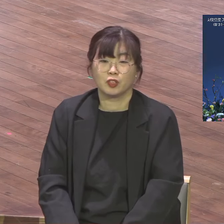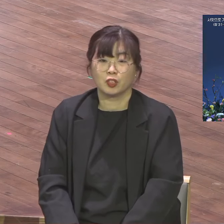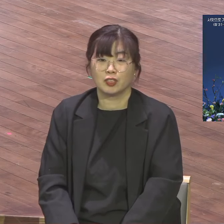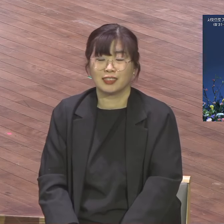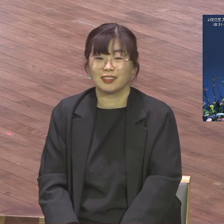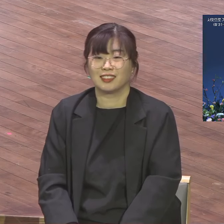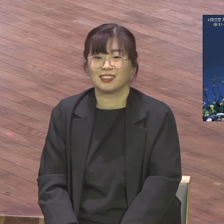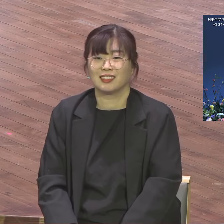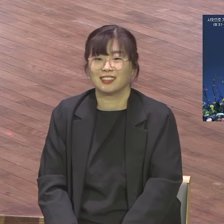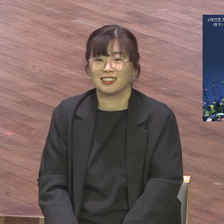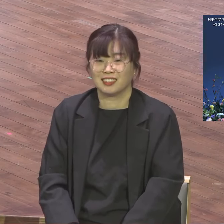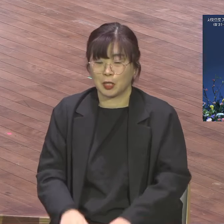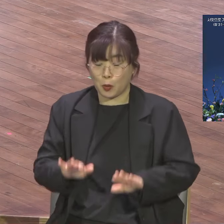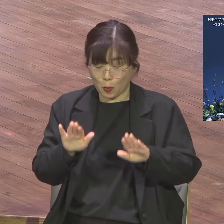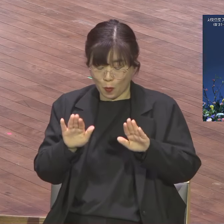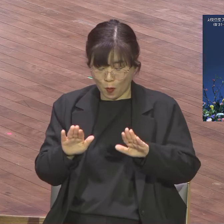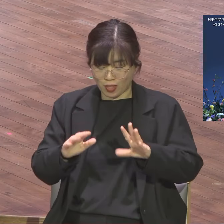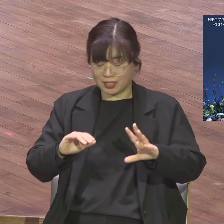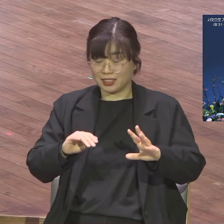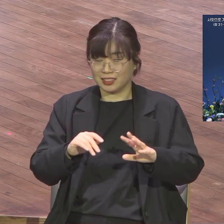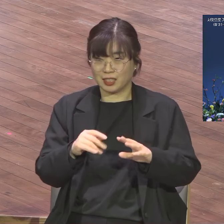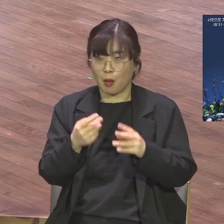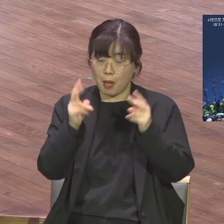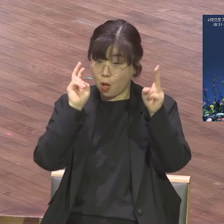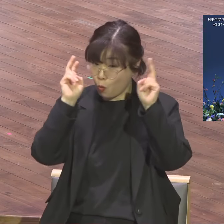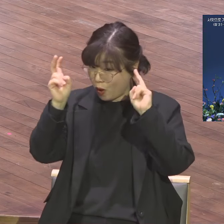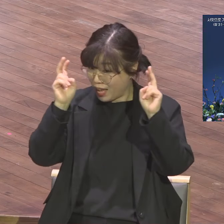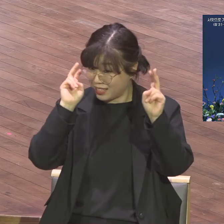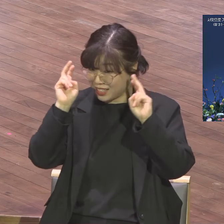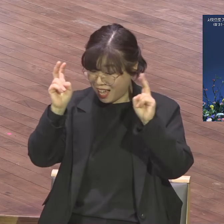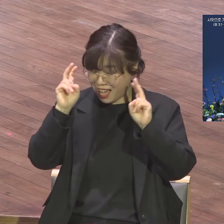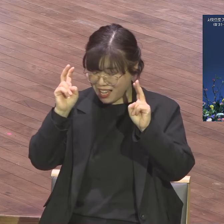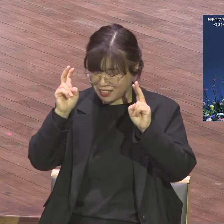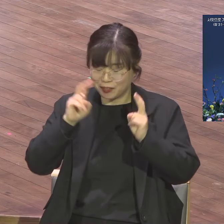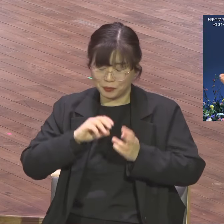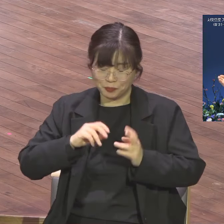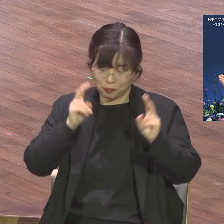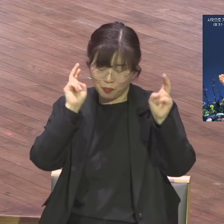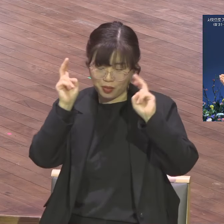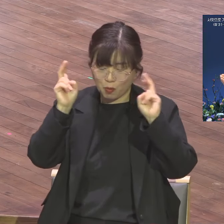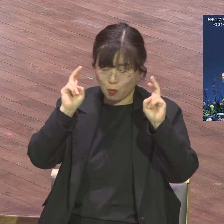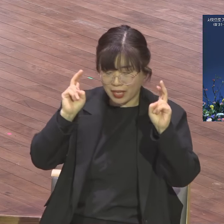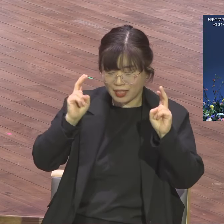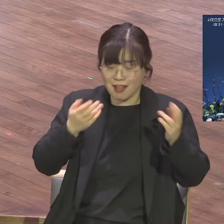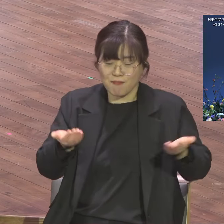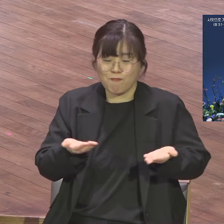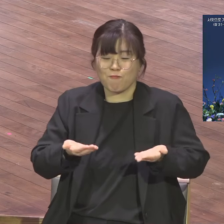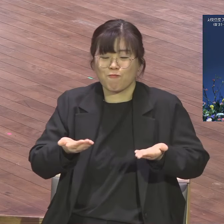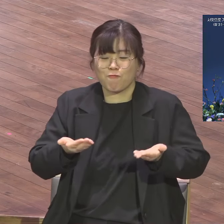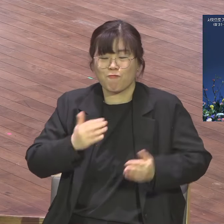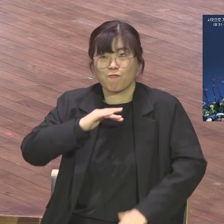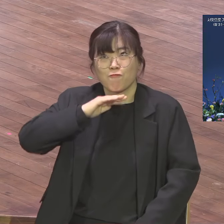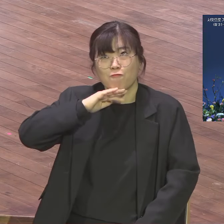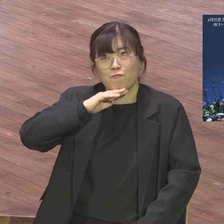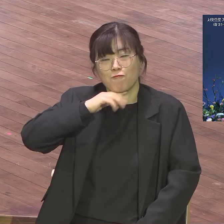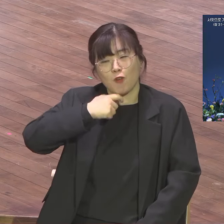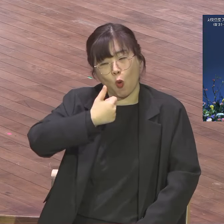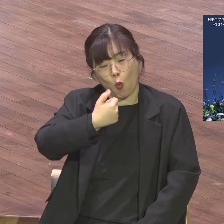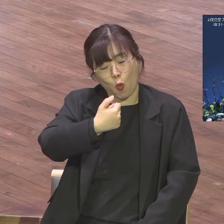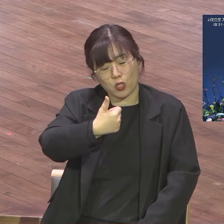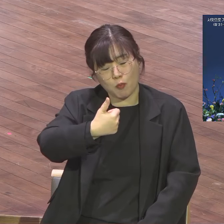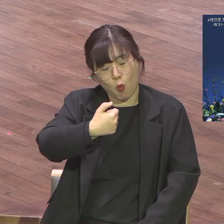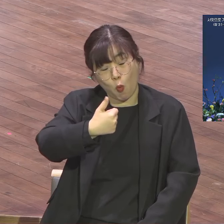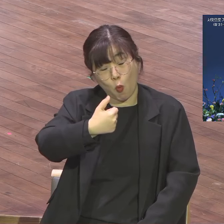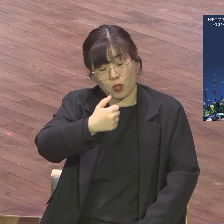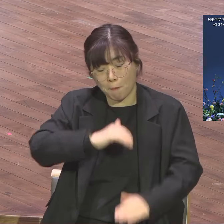지금 아무리 실력적으로 붙어봐야 55세장 못 있어요. 나가야 돼요. 55 은퇴